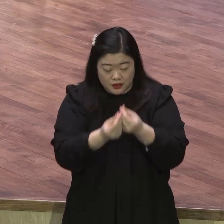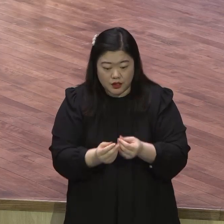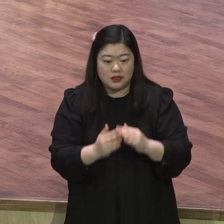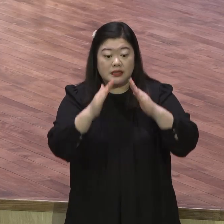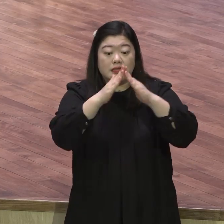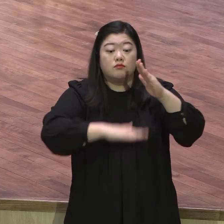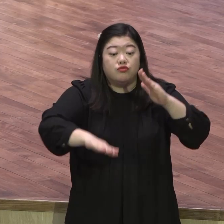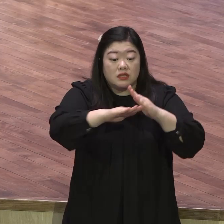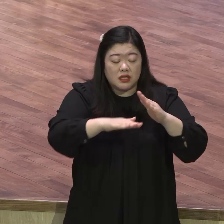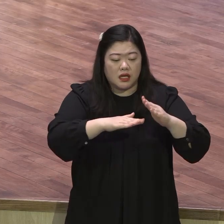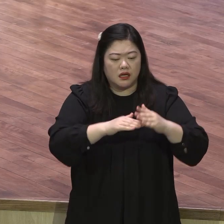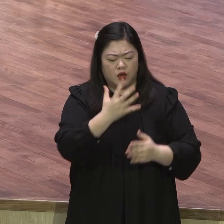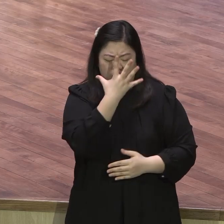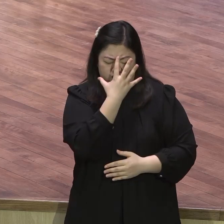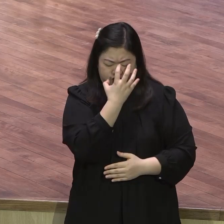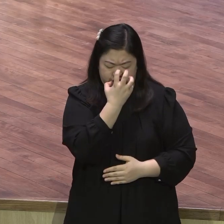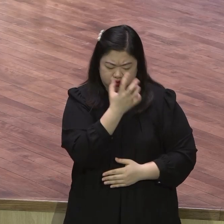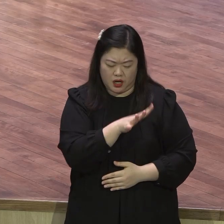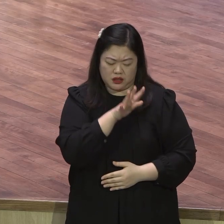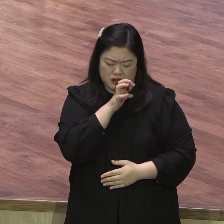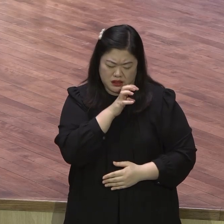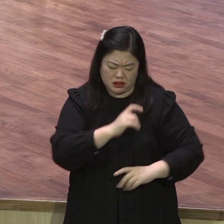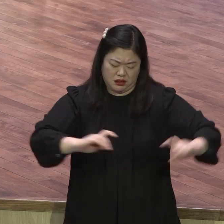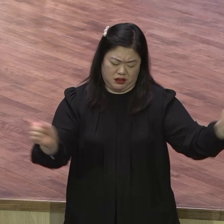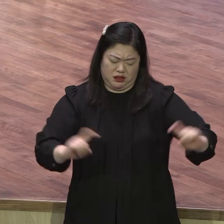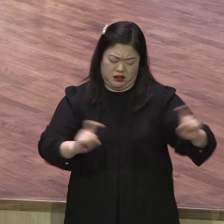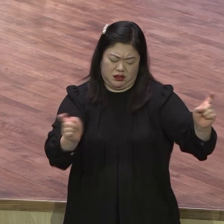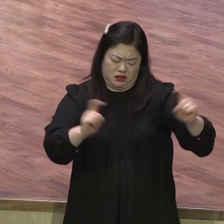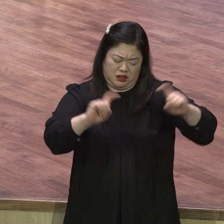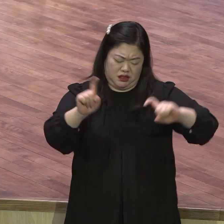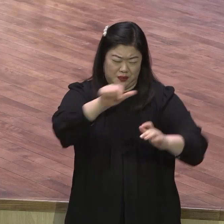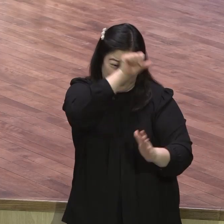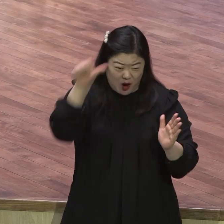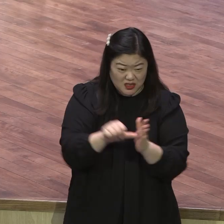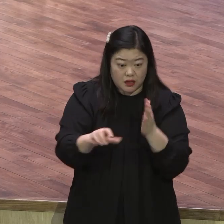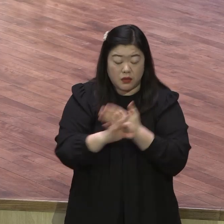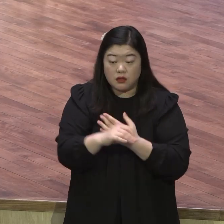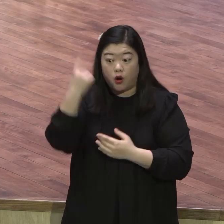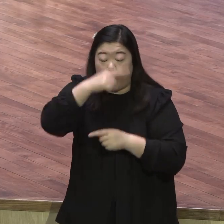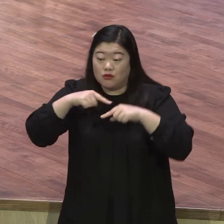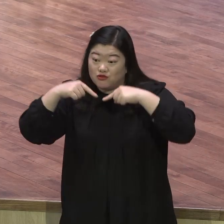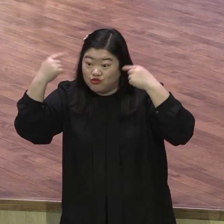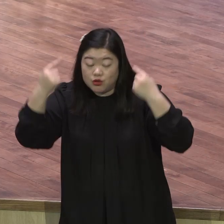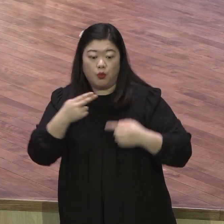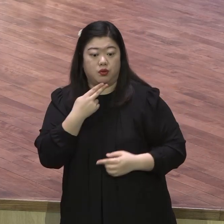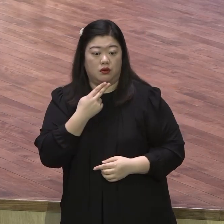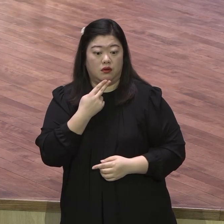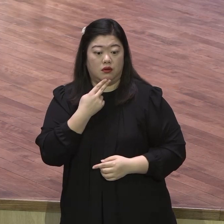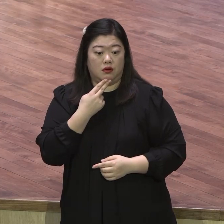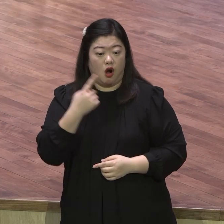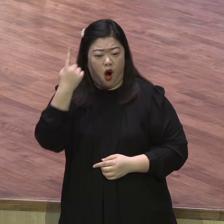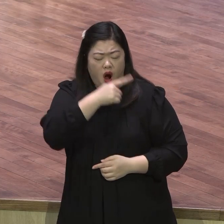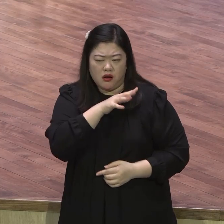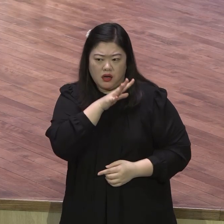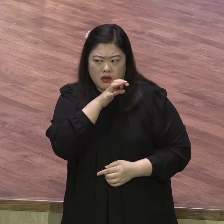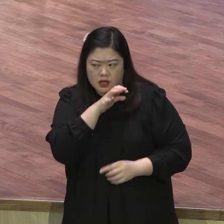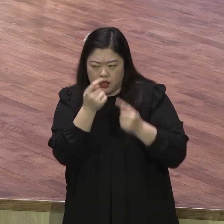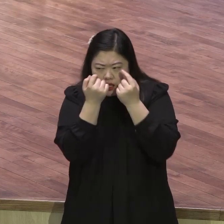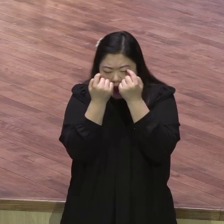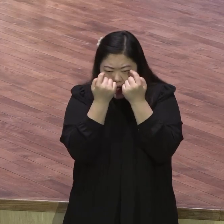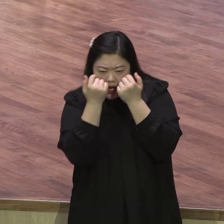즐겁고 찬양하고 기뻐한 적이 없어. 그러니까 살아오다 보니까 항상 체질 늘 부정적이고 늘 시기하고